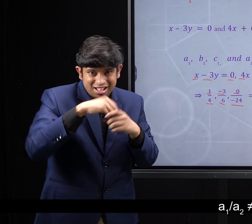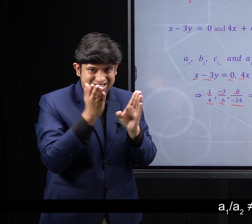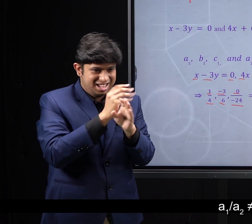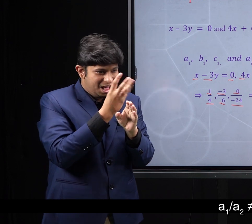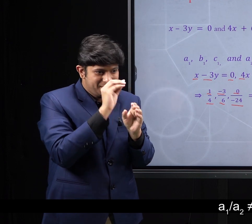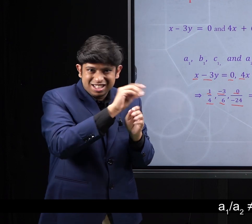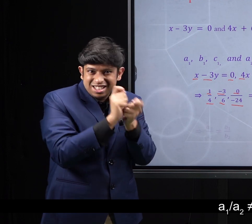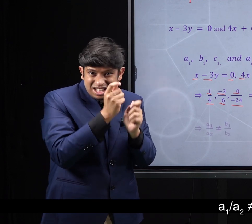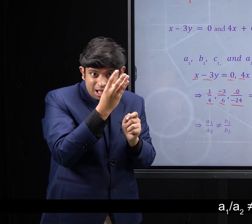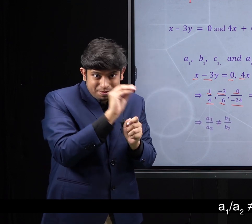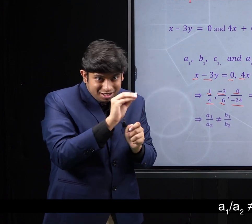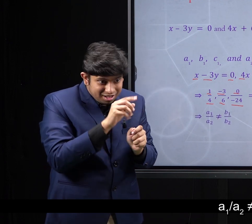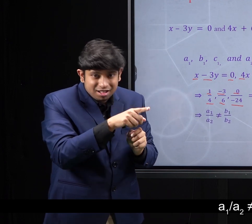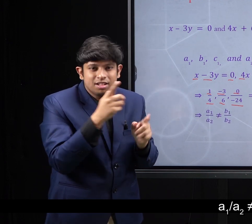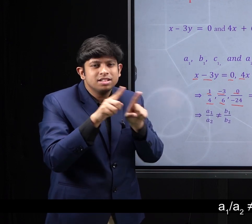a1/a2 equals b1/b2.